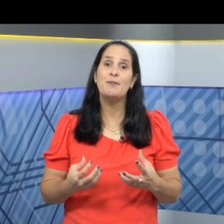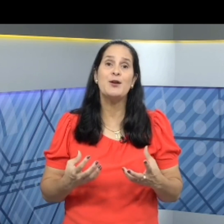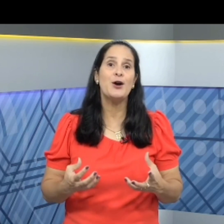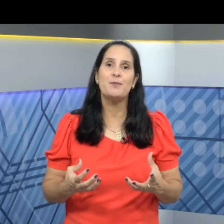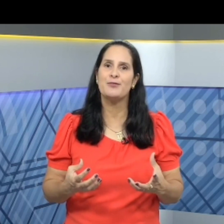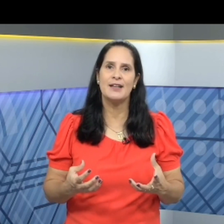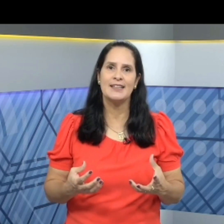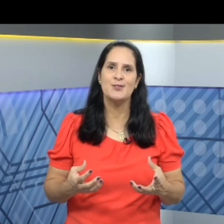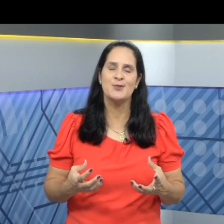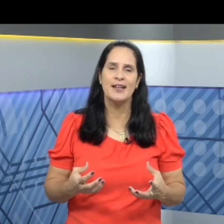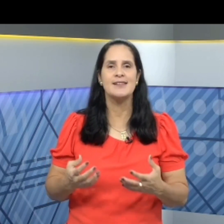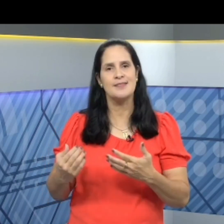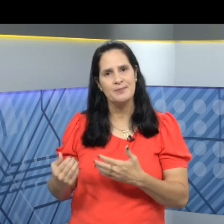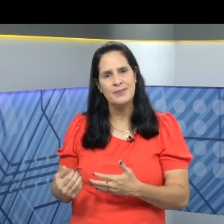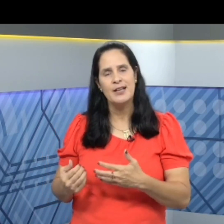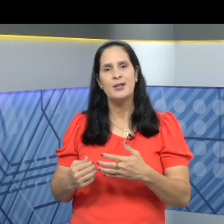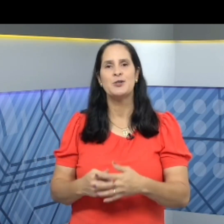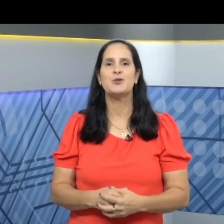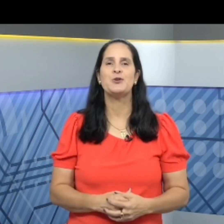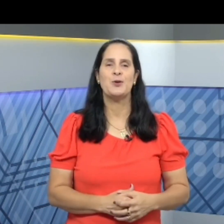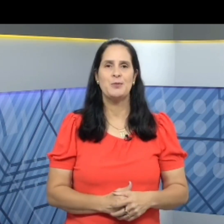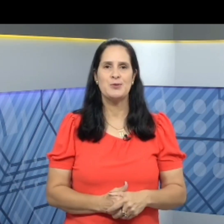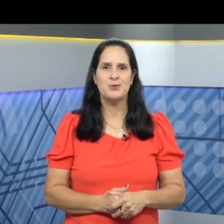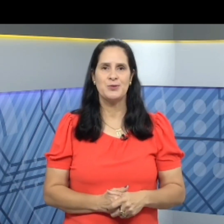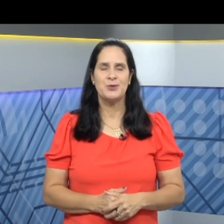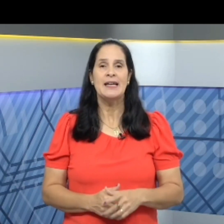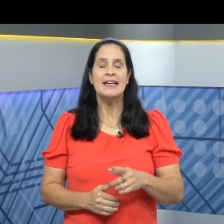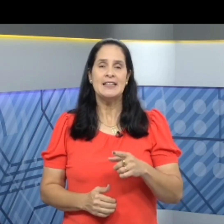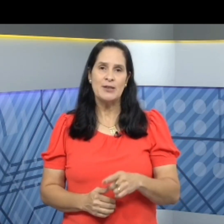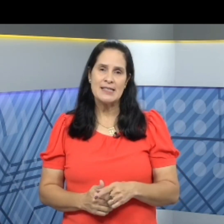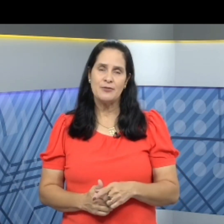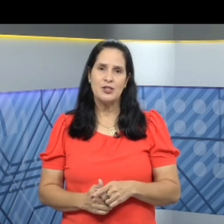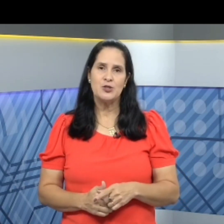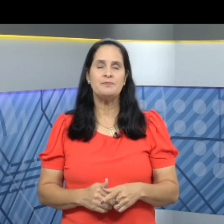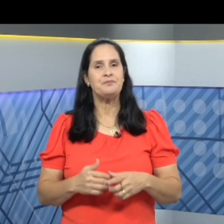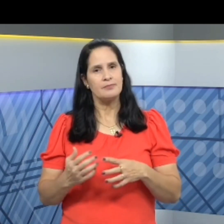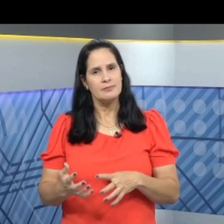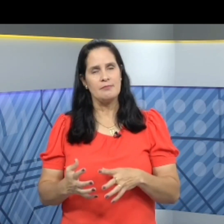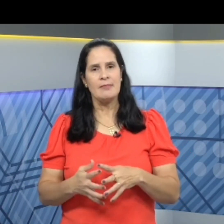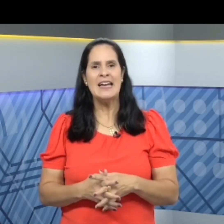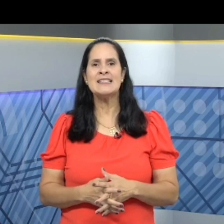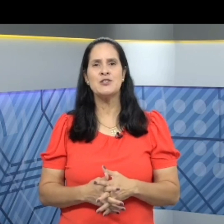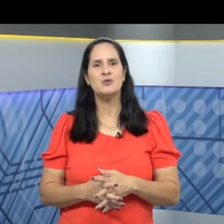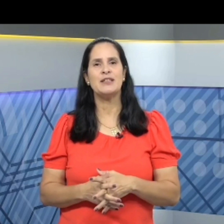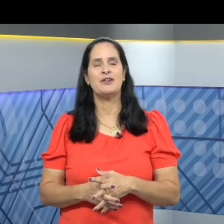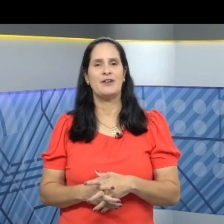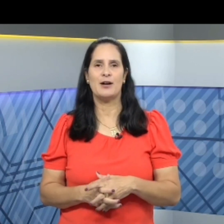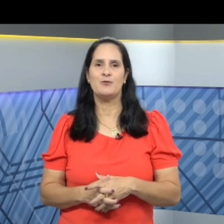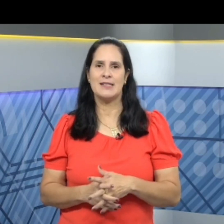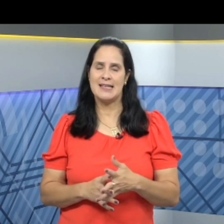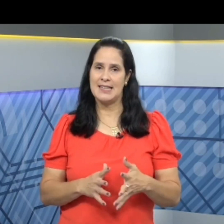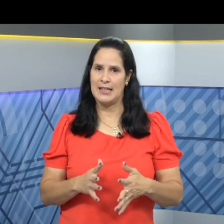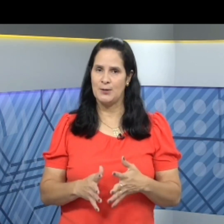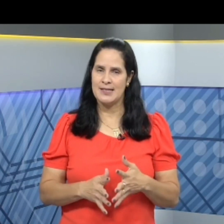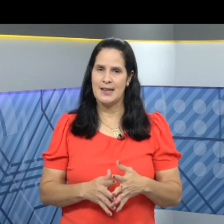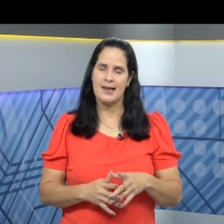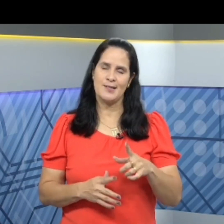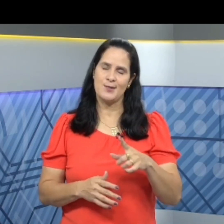melhor para falar da surdez do que o próprio surdo? Então, nesse vídeo, essa surda vai falar com vocês em língua de sinais, não se